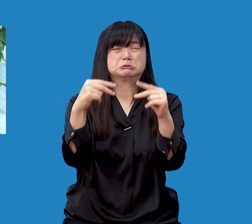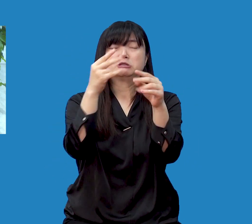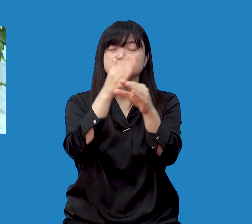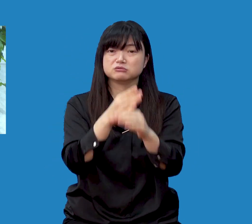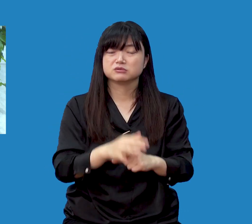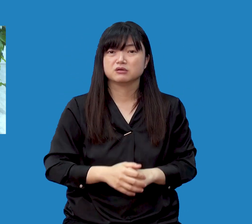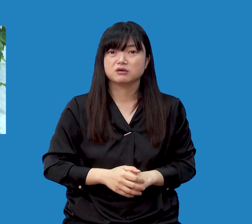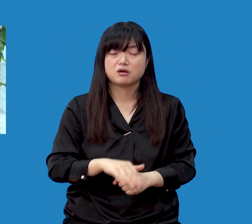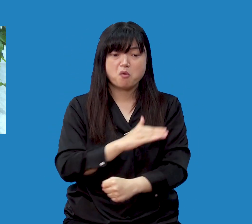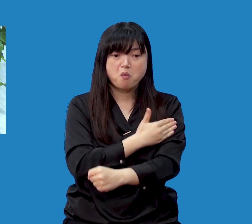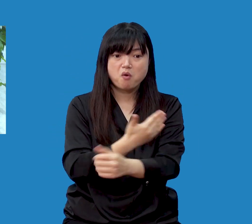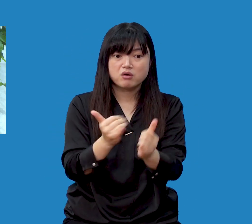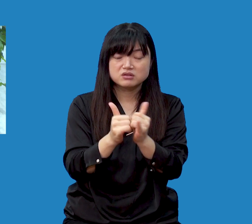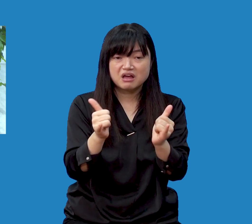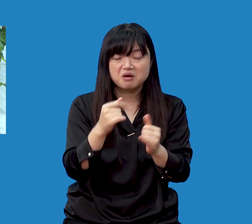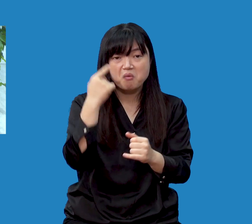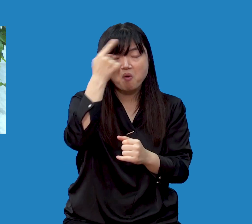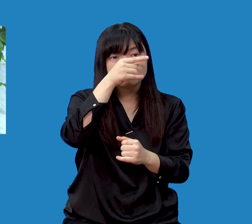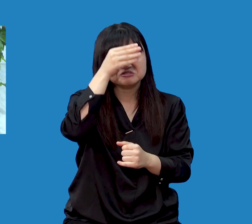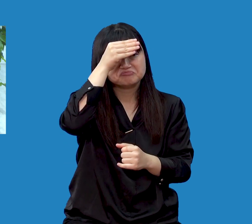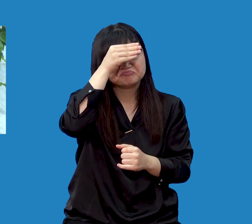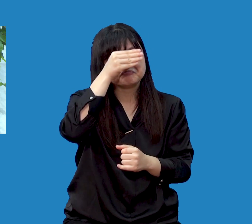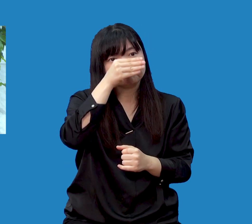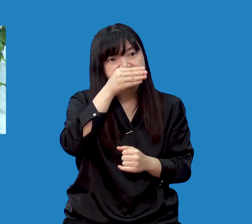권력자들 보면요, 얼굴이 두꺼워도